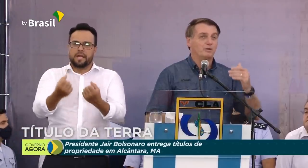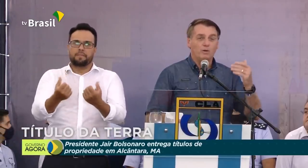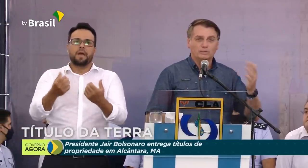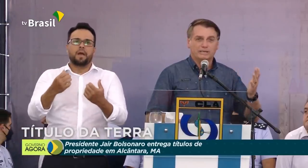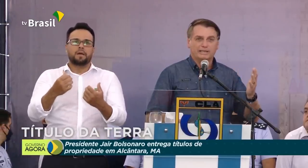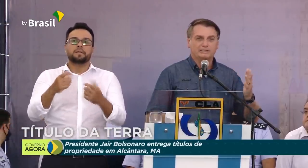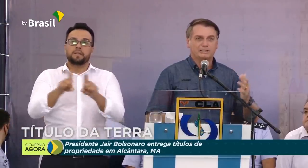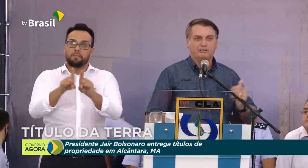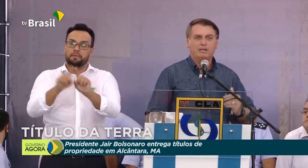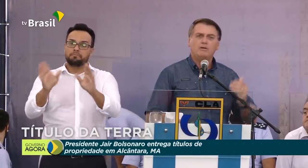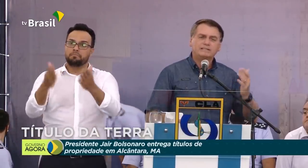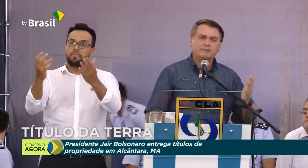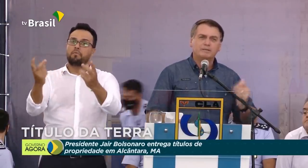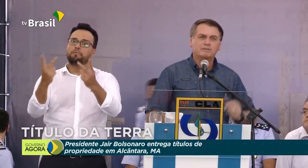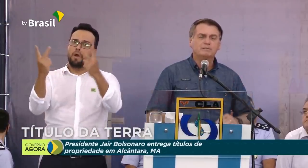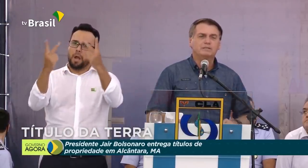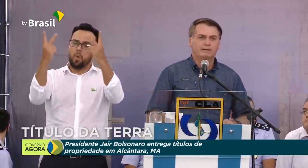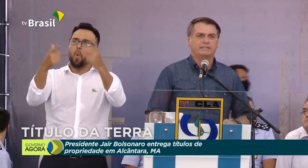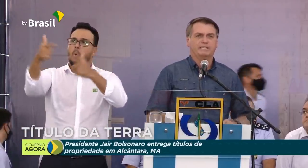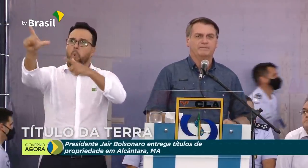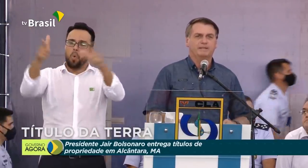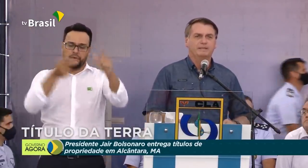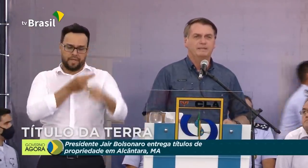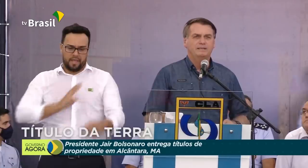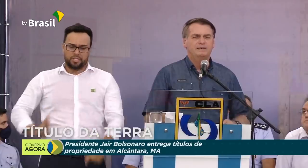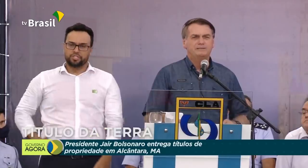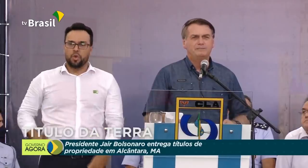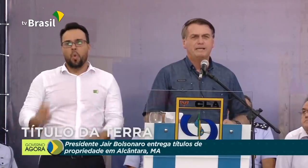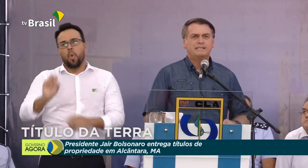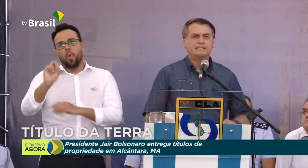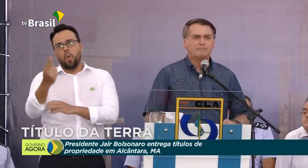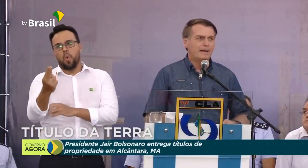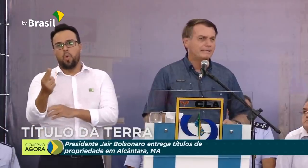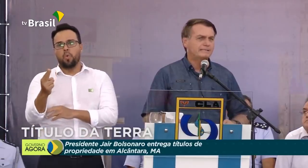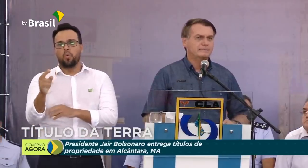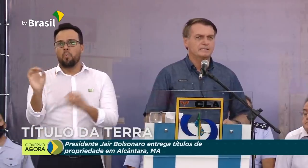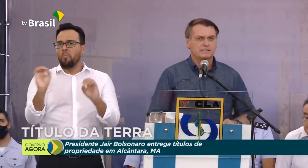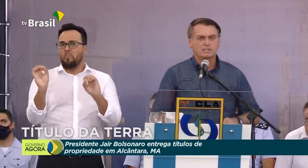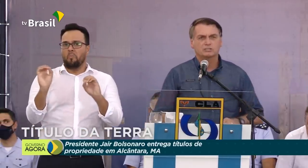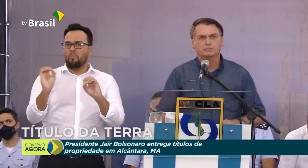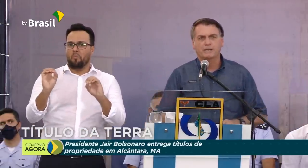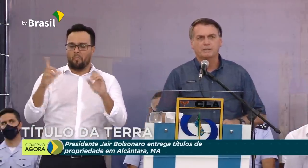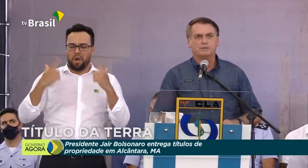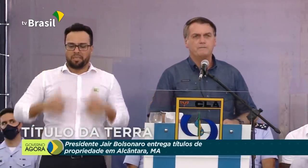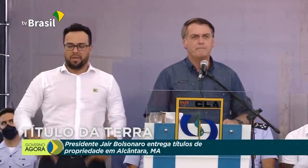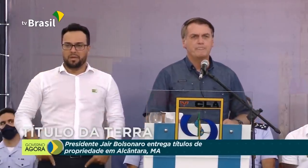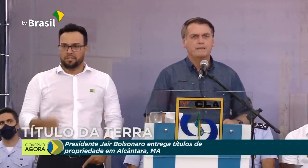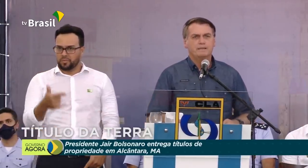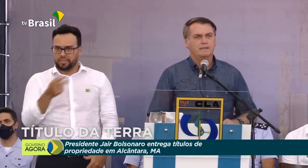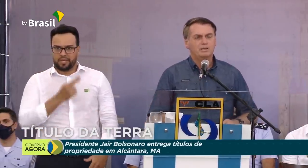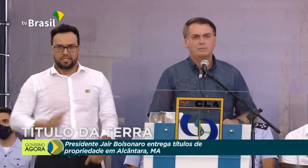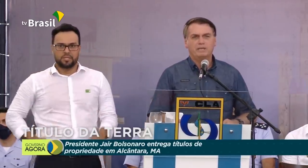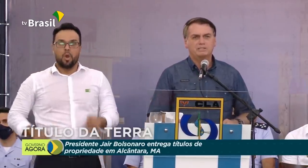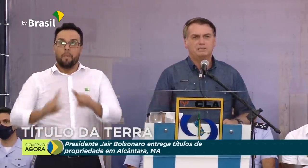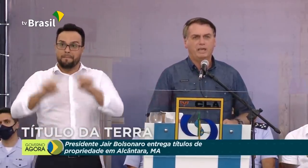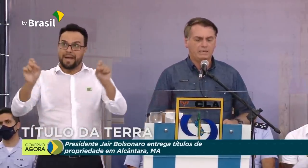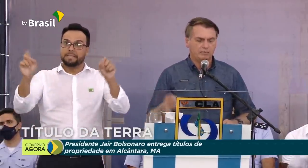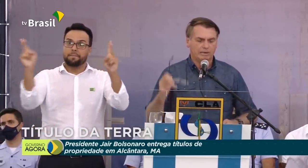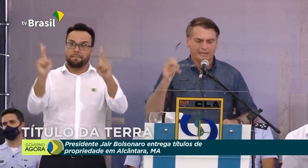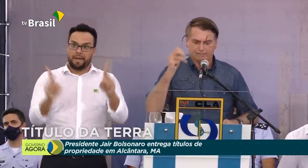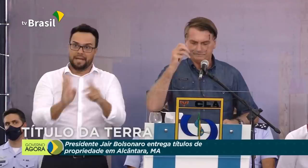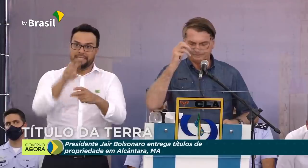professa outra religião ou até mesmo não a tenha. Mas essa paz que existe no Brasil realmente